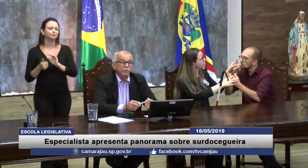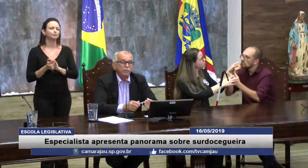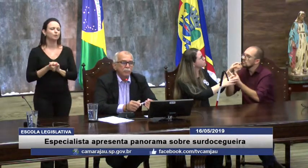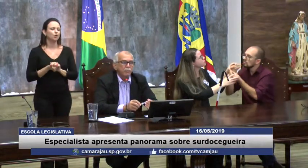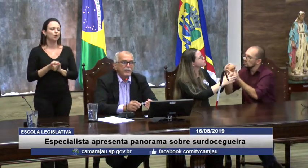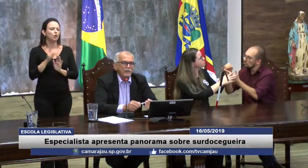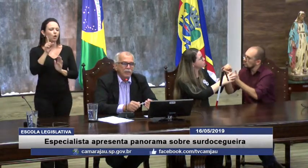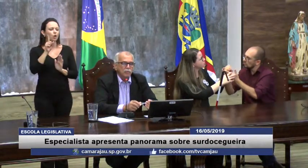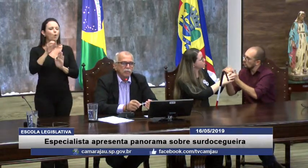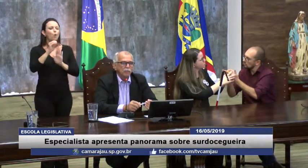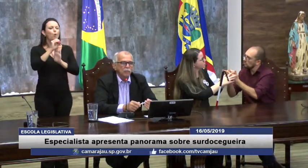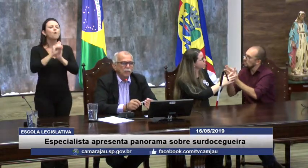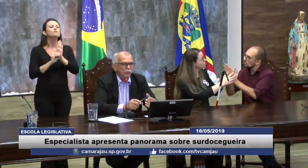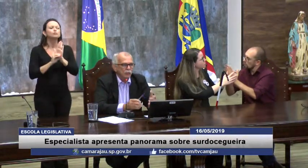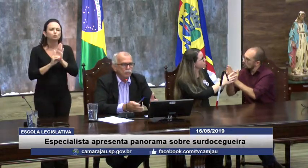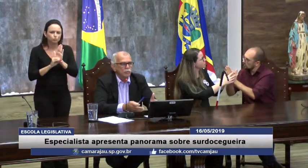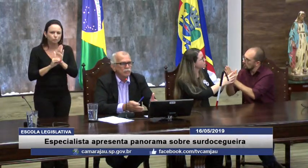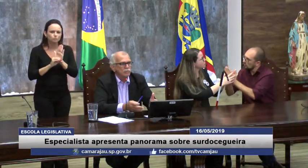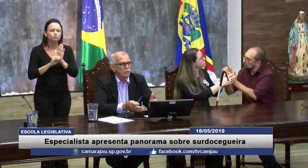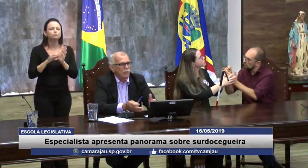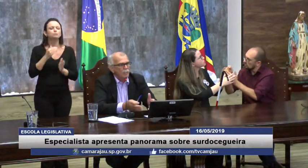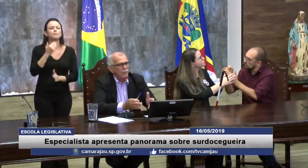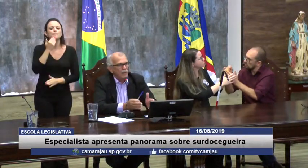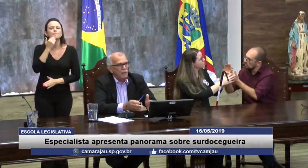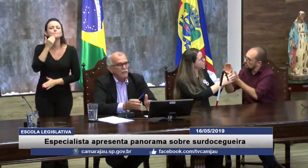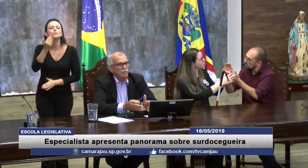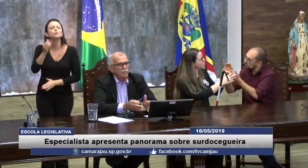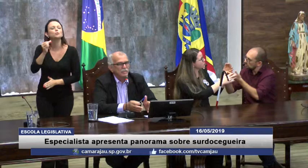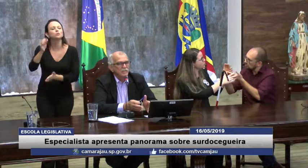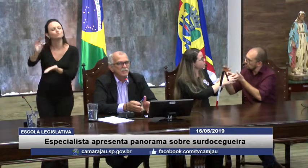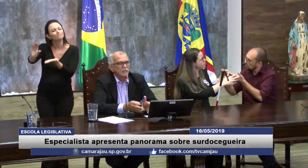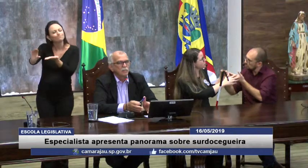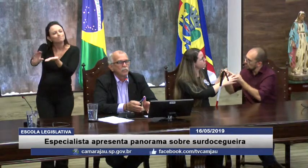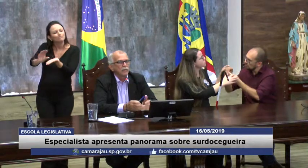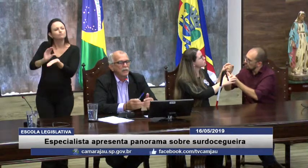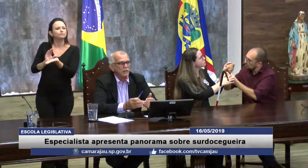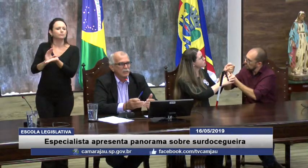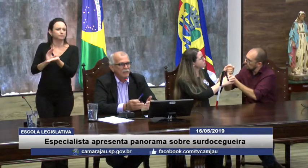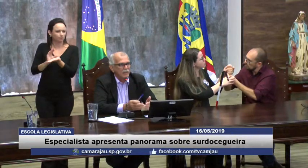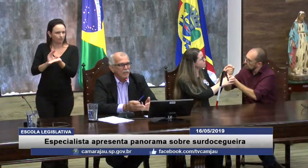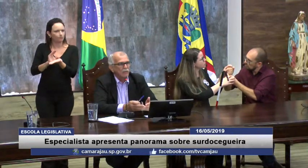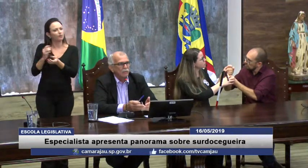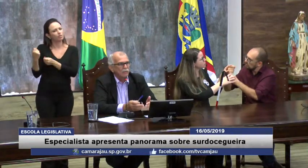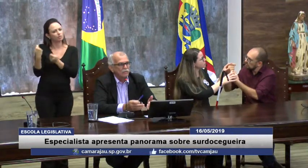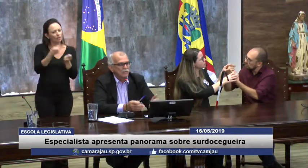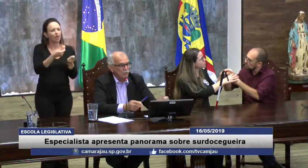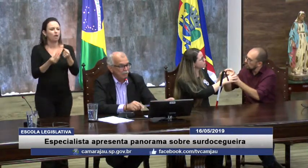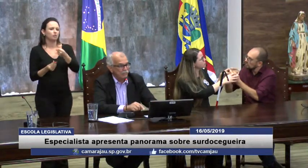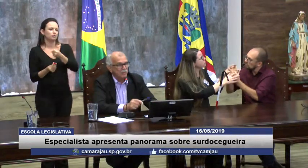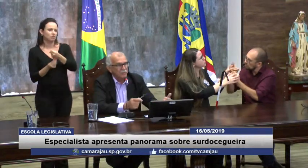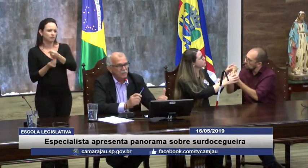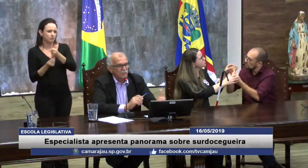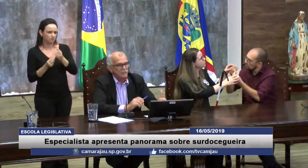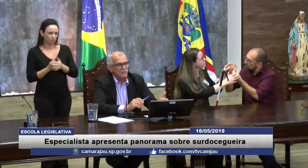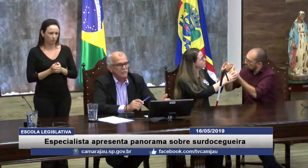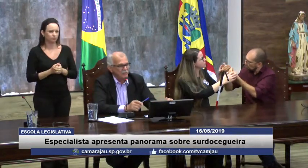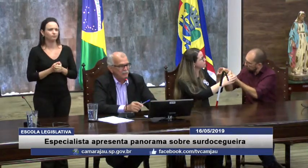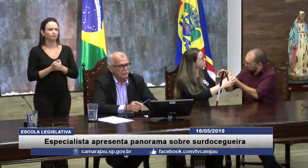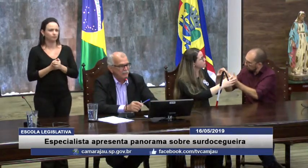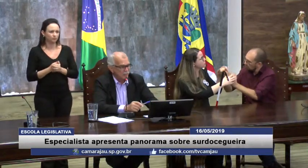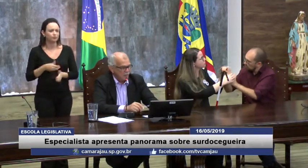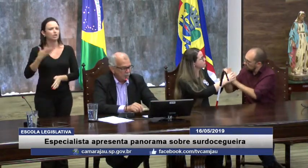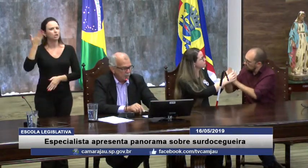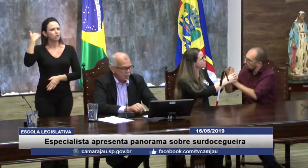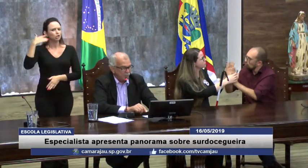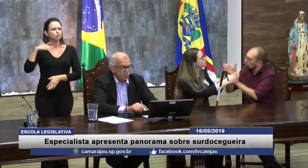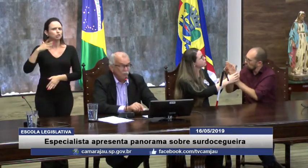um ofício pedindo recursos para a associação. Entregamos a ele, inclusive eu recebi esses dias